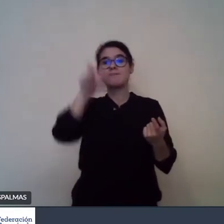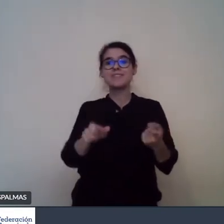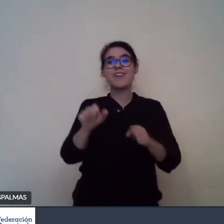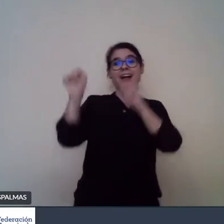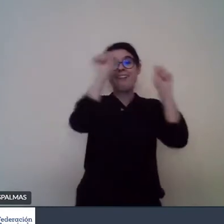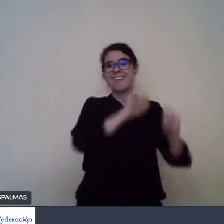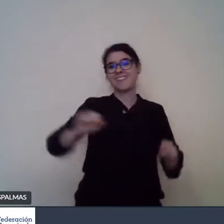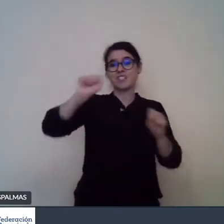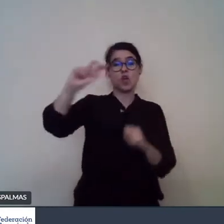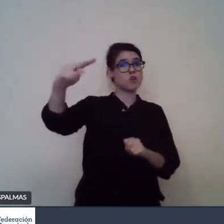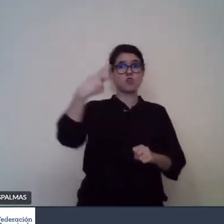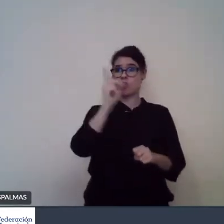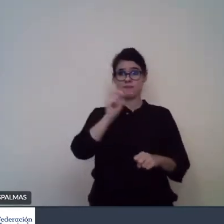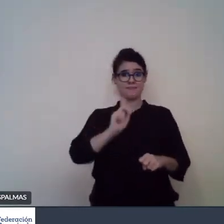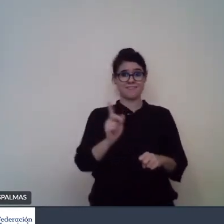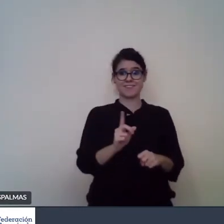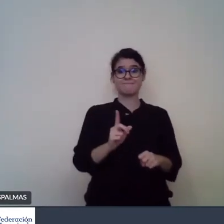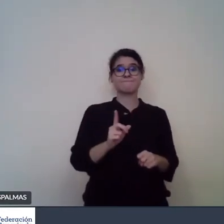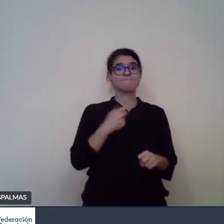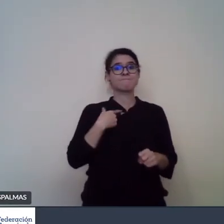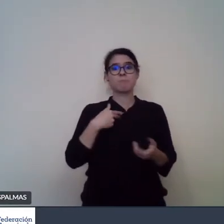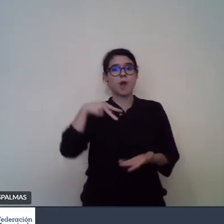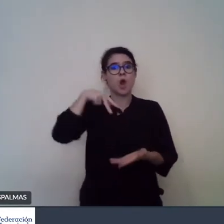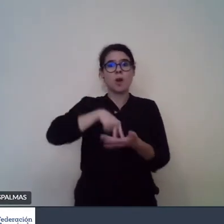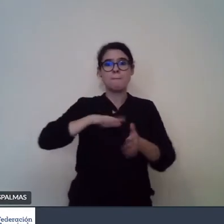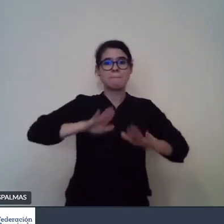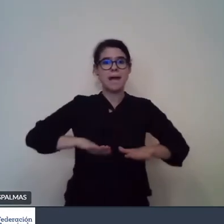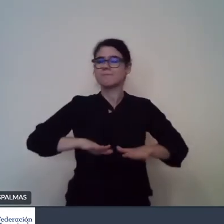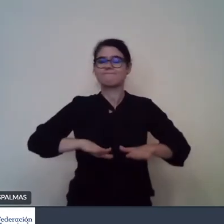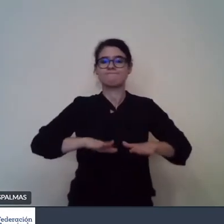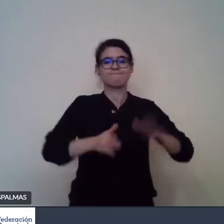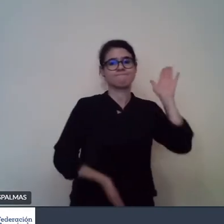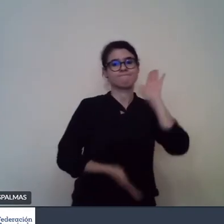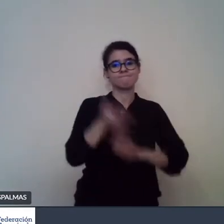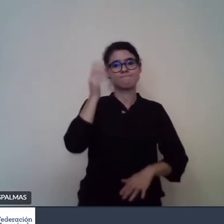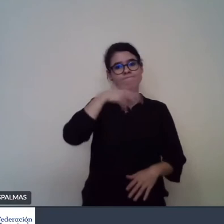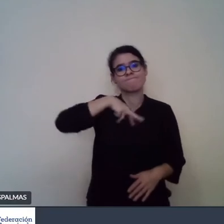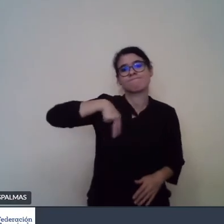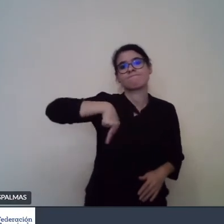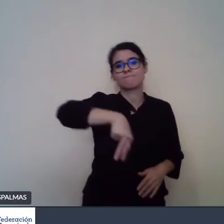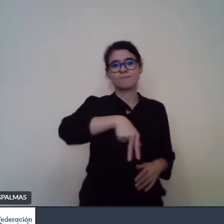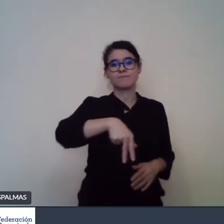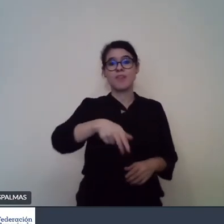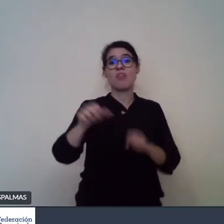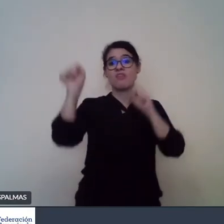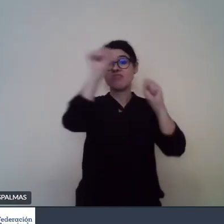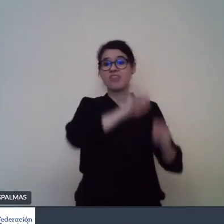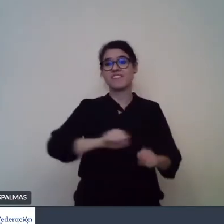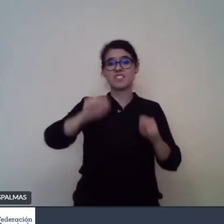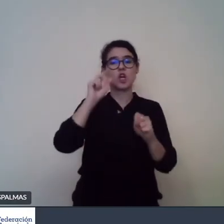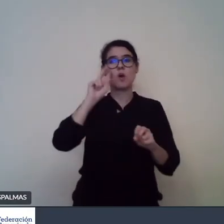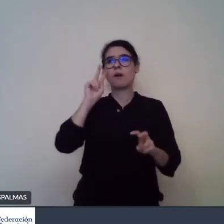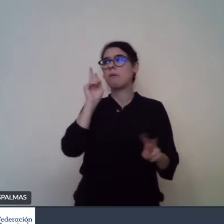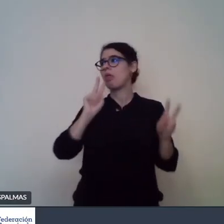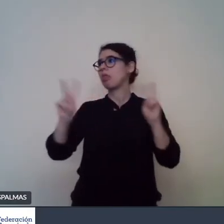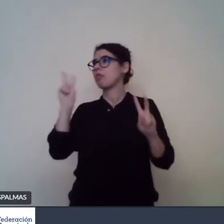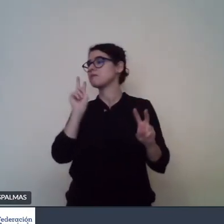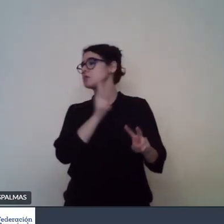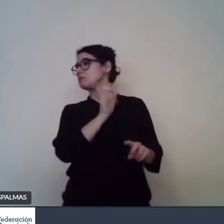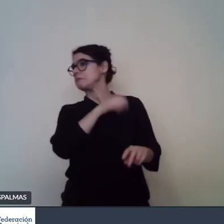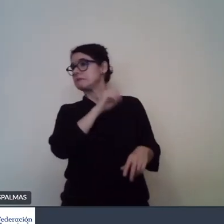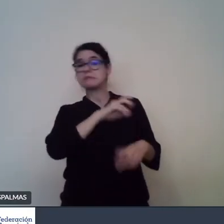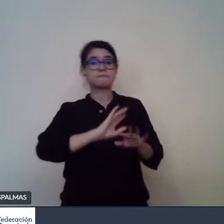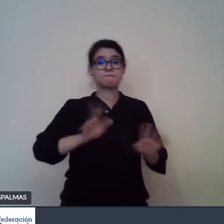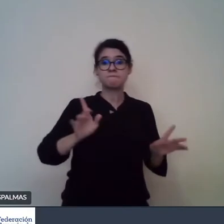viéndole. No se detiene, fijaros, no se detiene. El jugador defensor pierde atención a lo que está haciendo él. Quedan 6 segundos todavía el